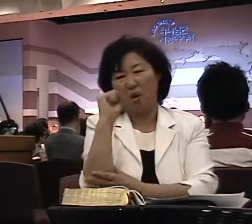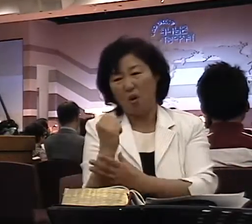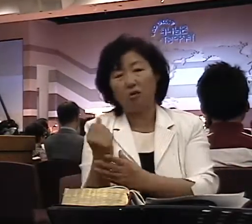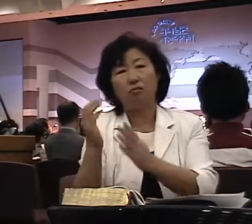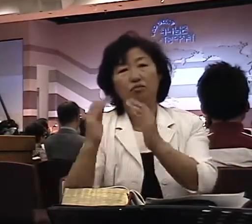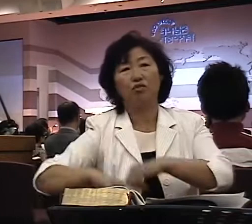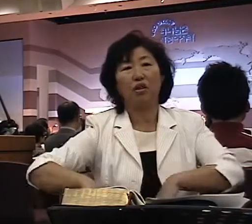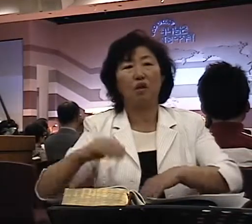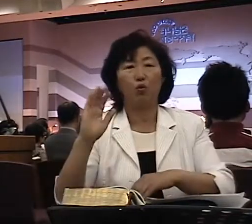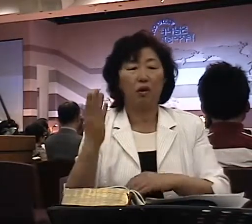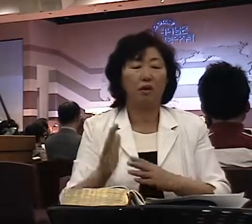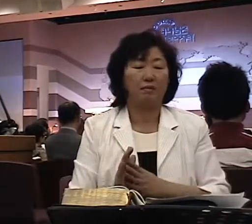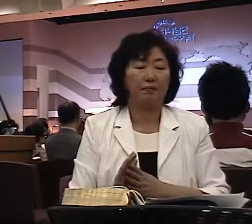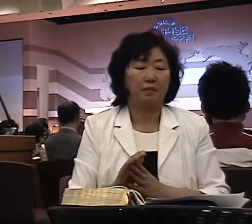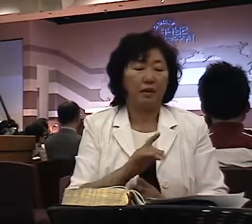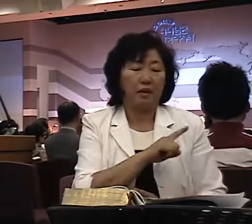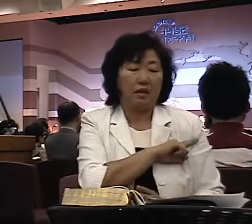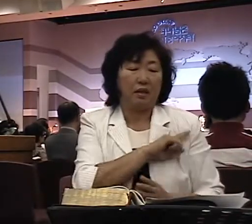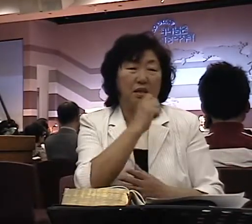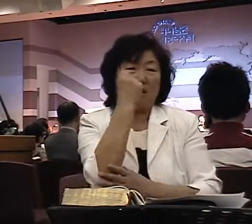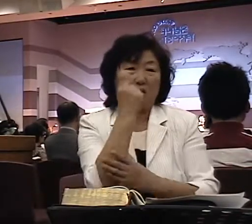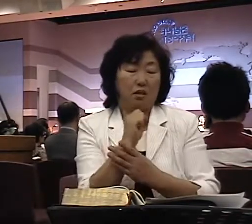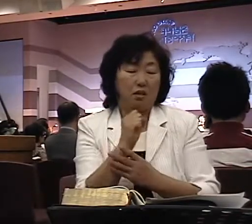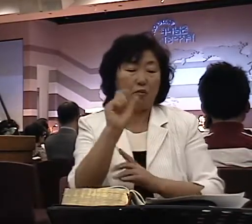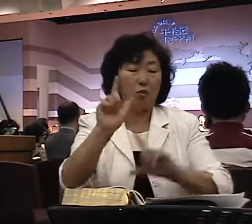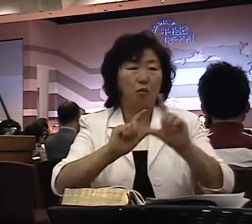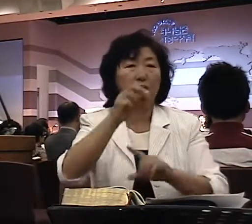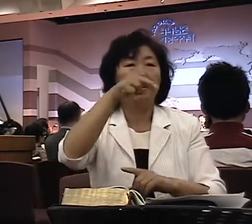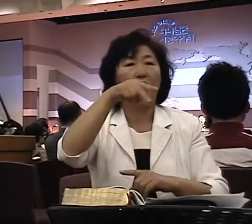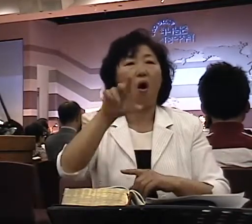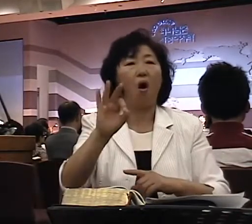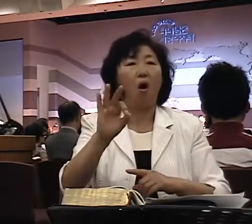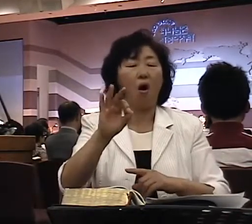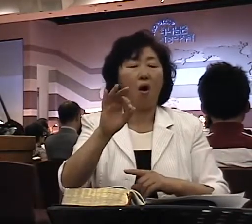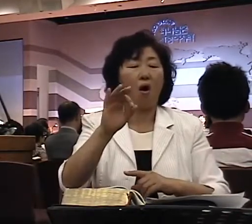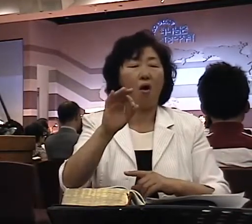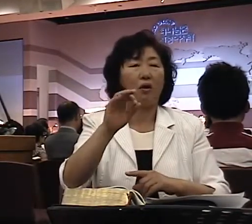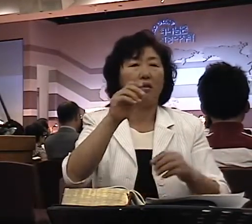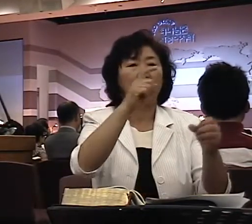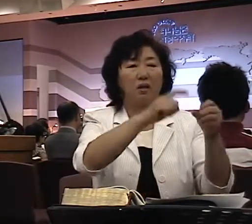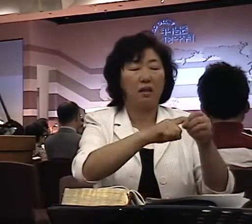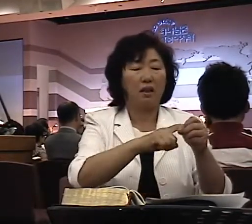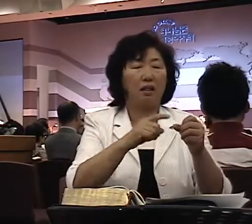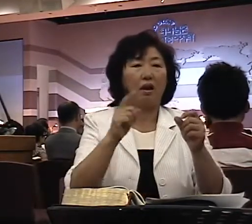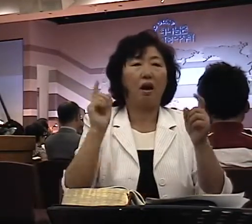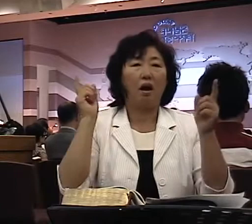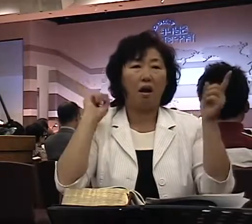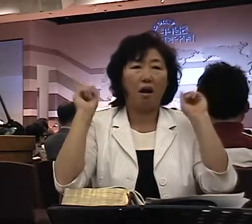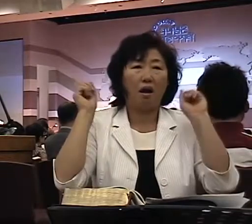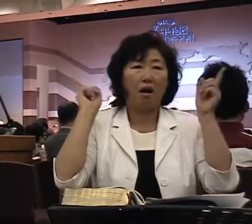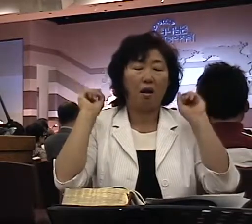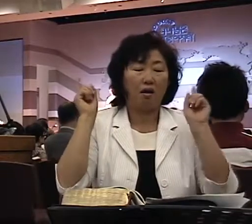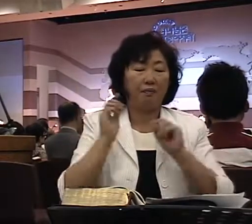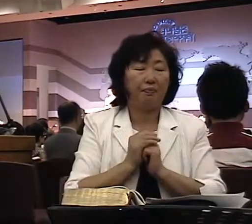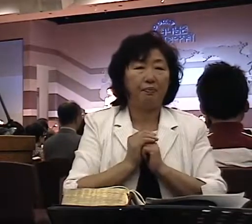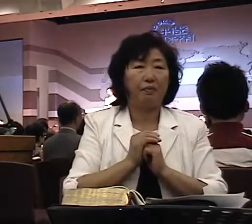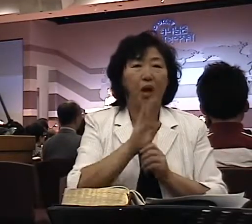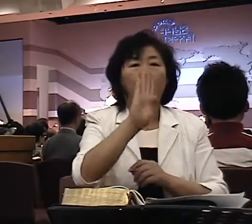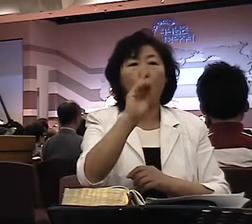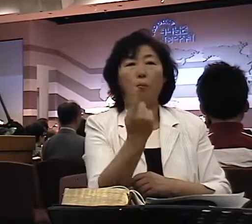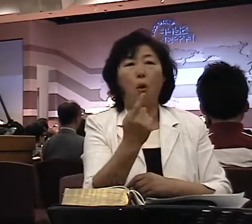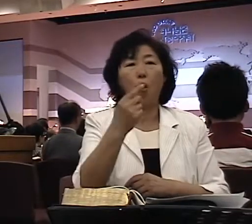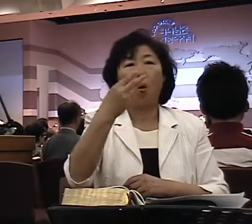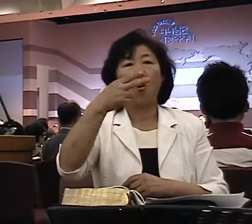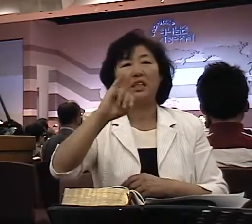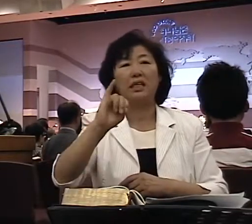거기에서 가장 보여지는 썩어지는 모습이 이 성적인 타락입니다. 오늘 말씀을 보면은 보디발 아내가, 미세스